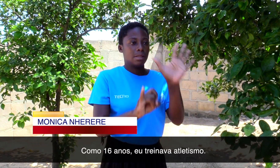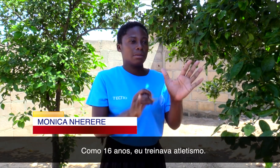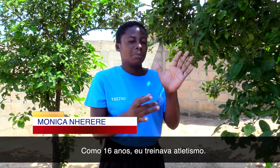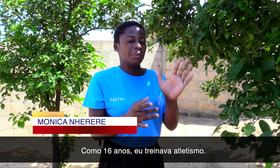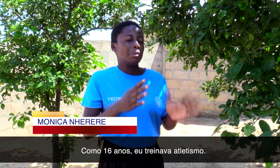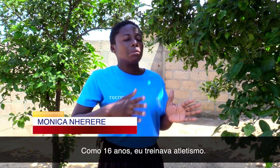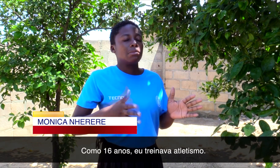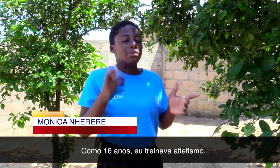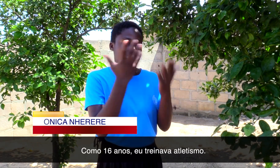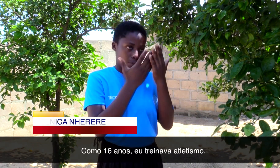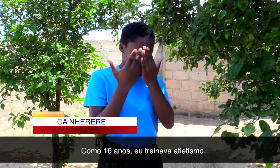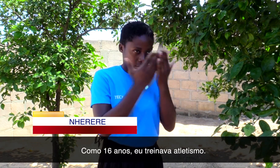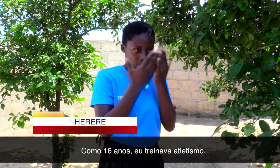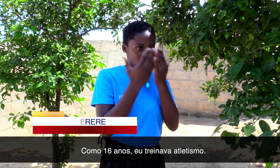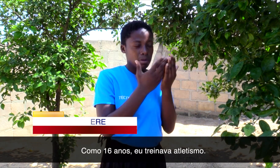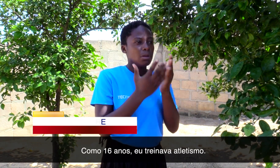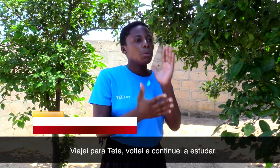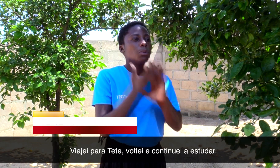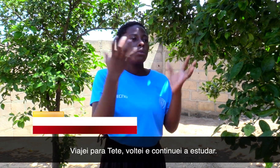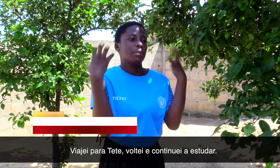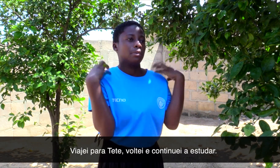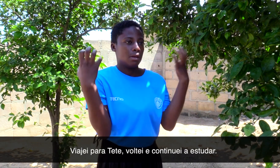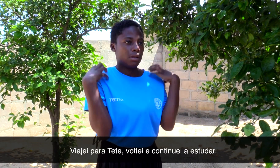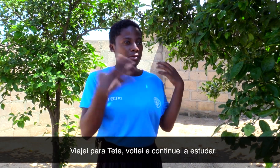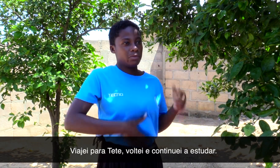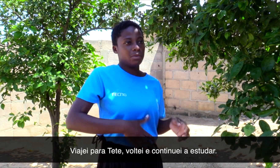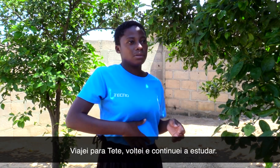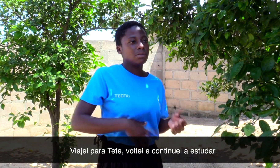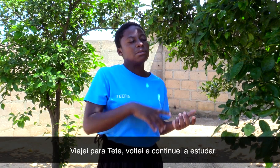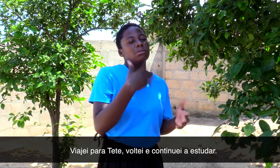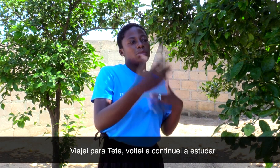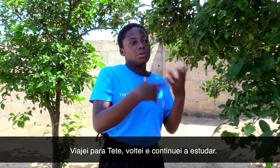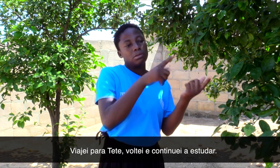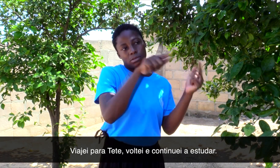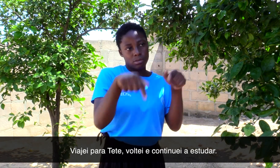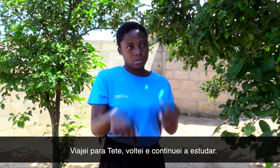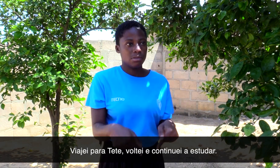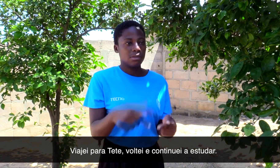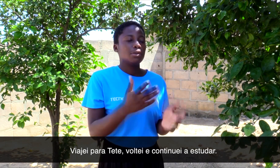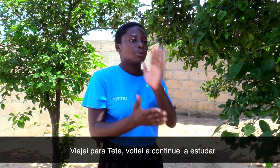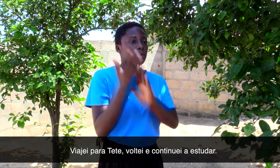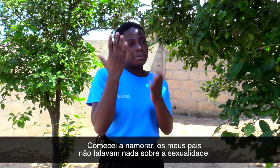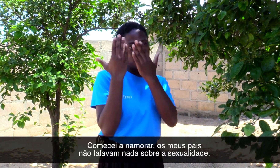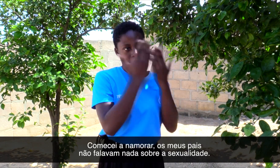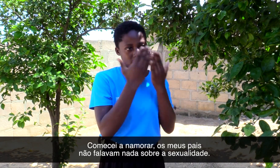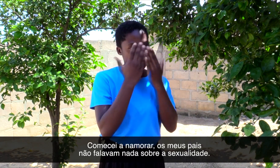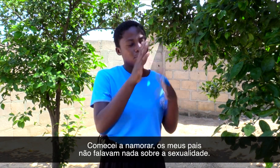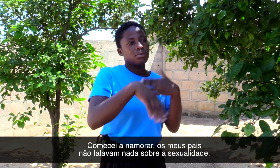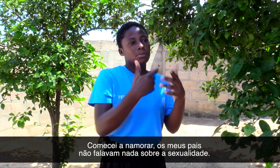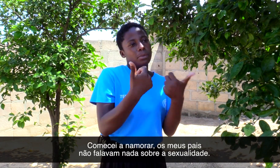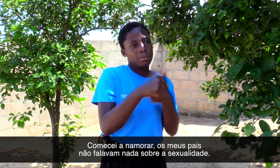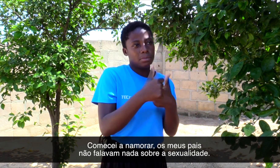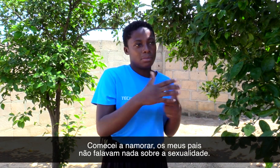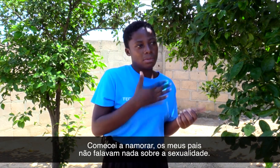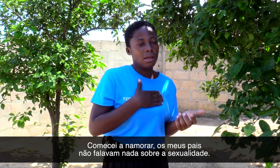Com 16 anos, eu treinava atletismo. Viajei para Tete, voltei e continuei a estudar. Comecei